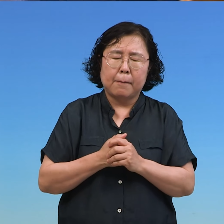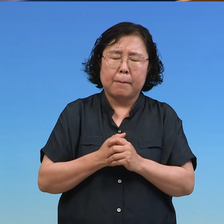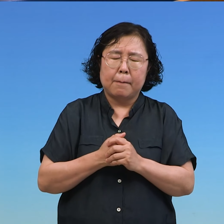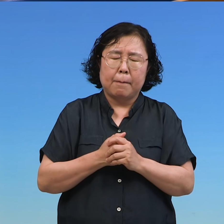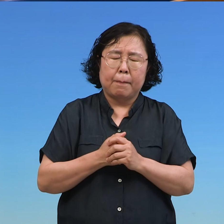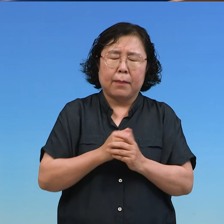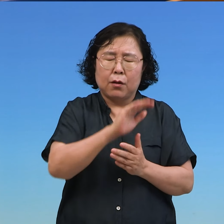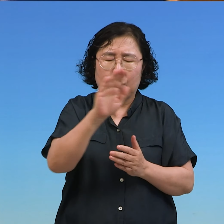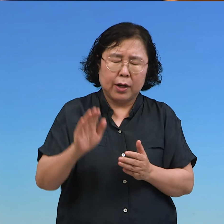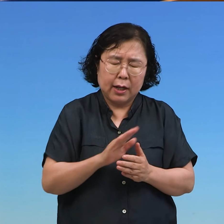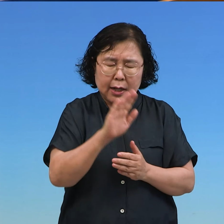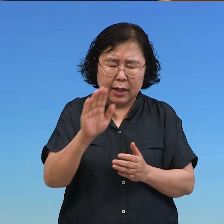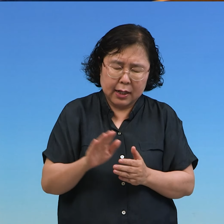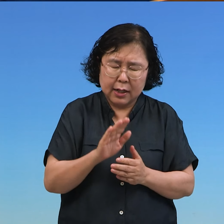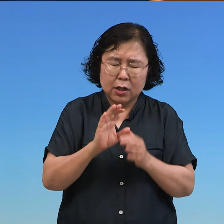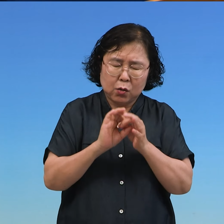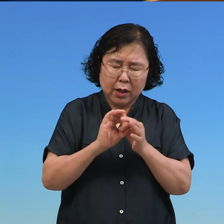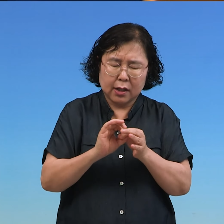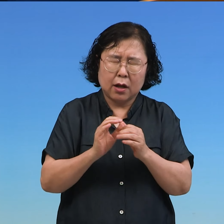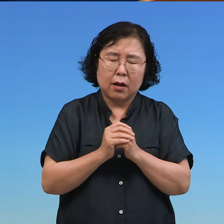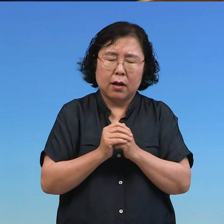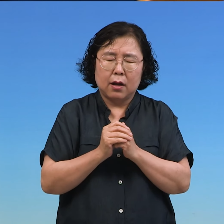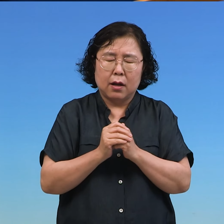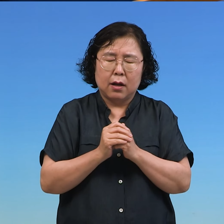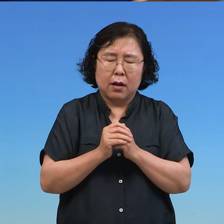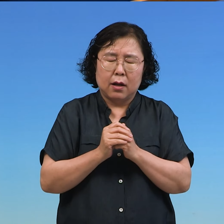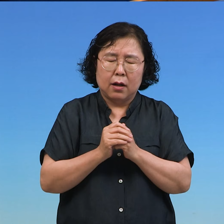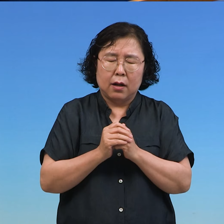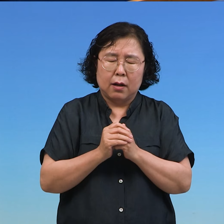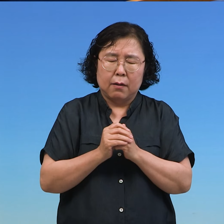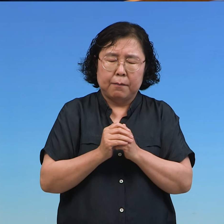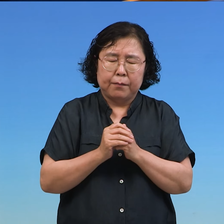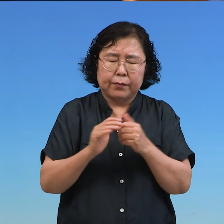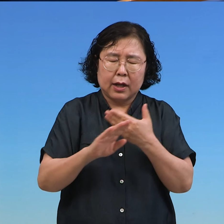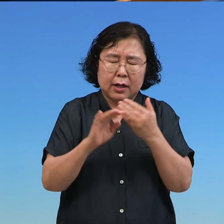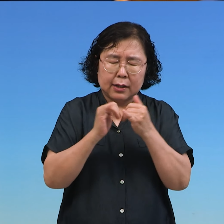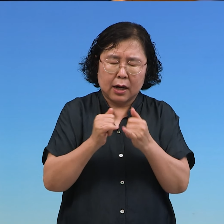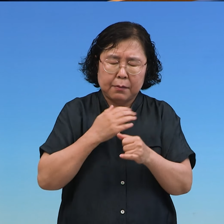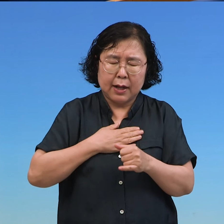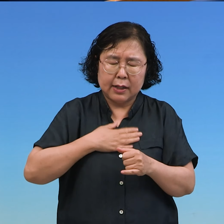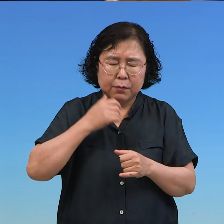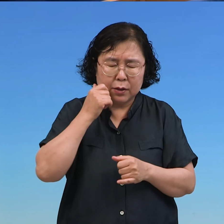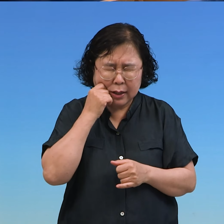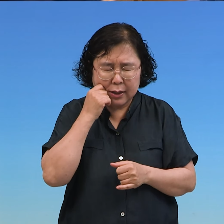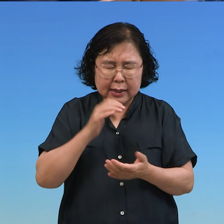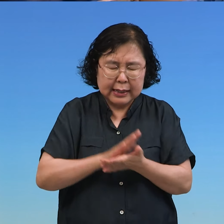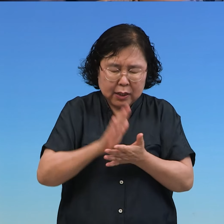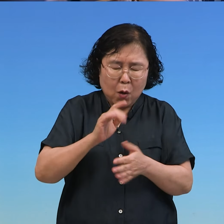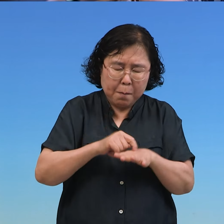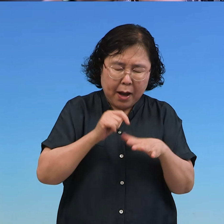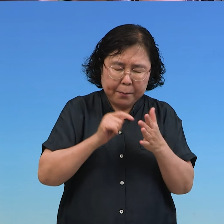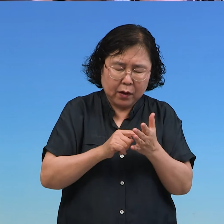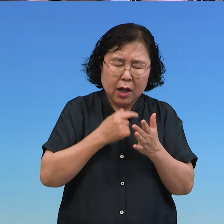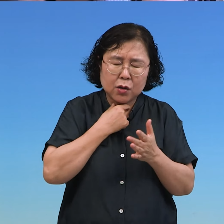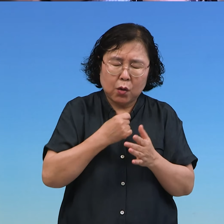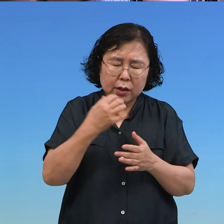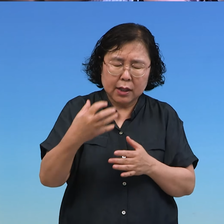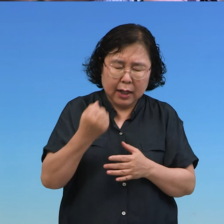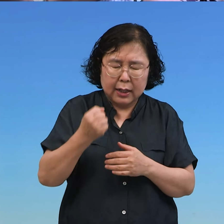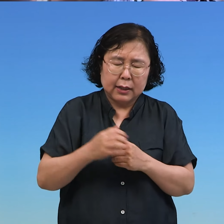주시옵소서 우리들 성령 속에 하나님 말도 날 수 없는 뜨거운 아버지 마음을 가지고 소원을